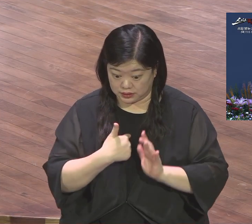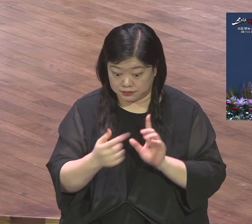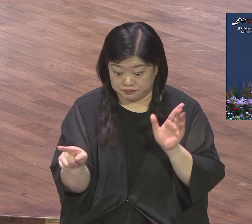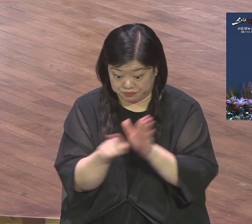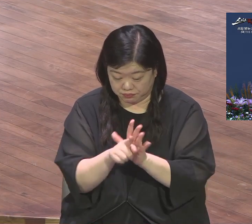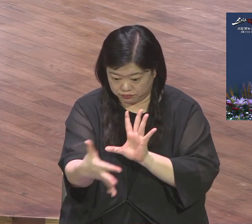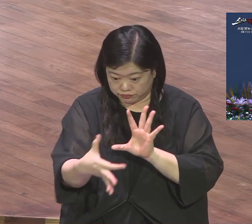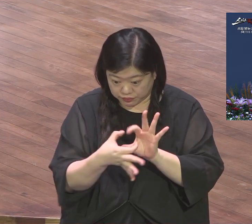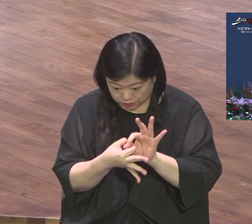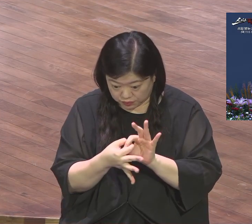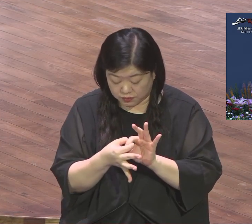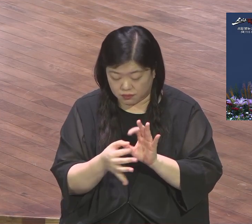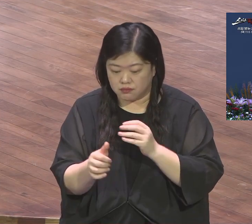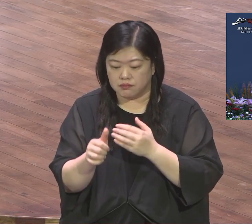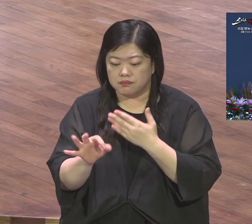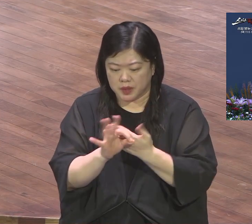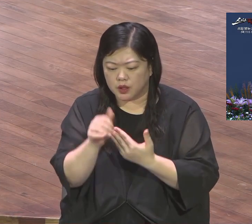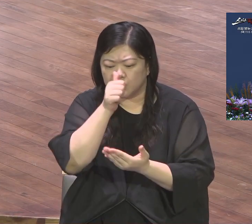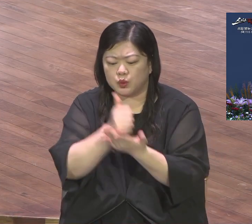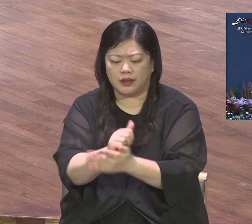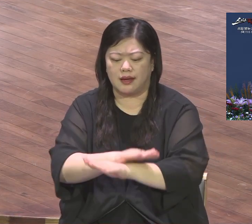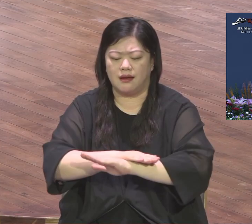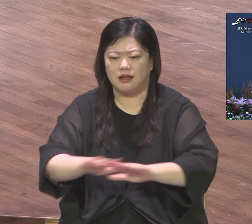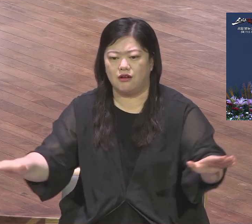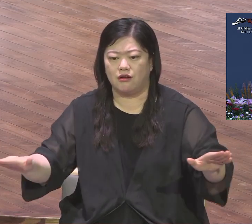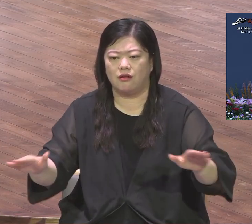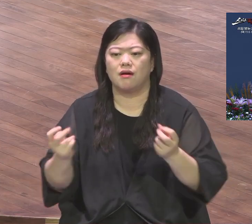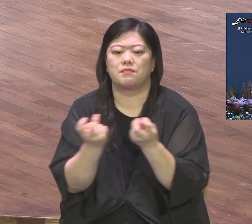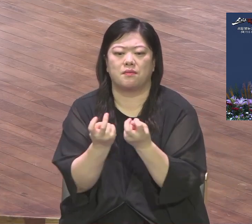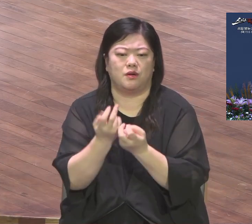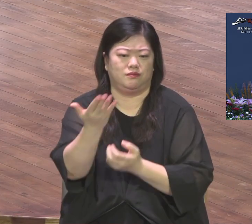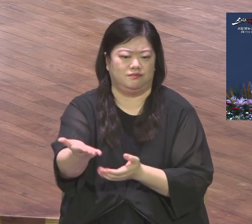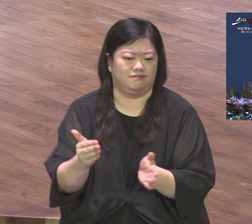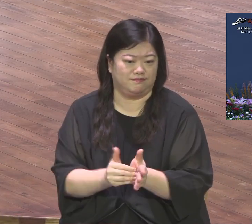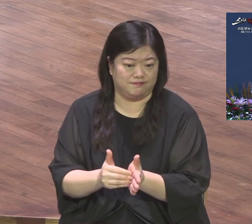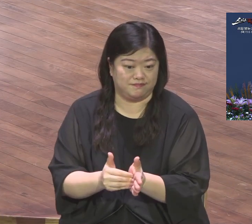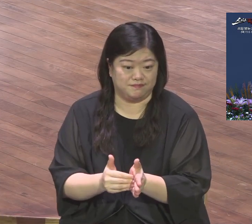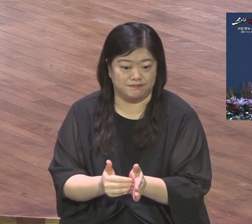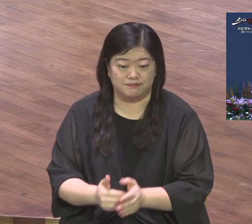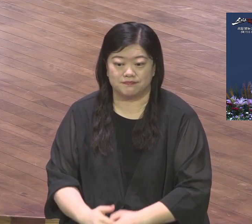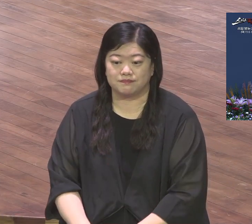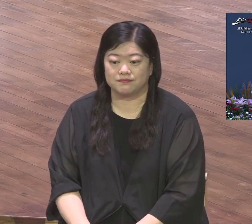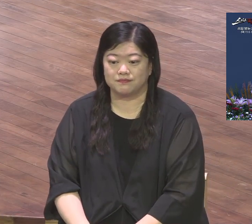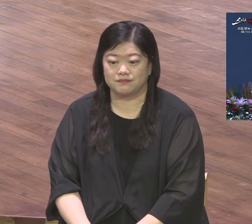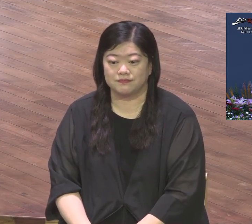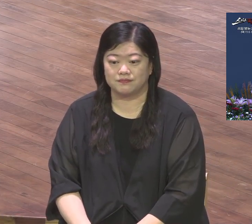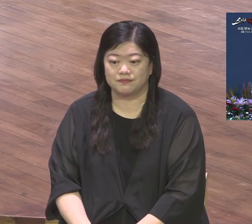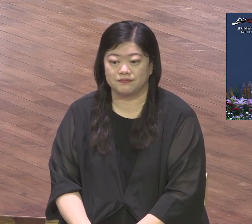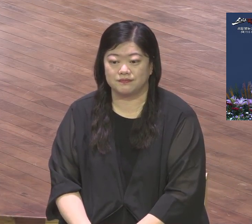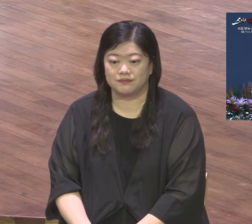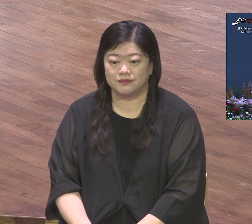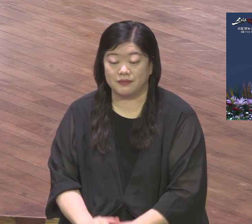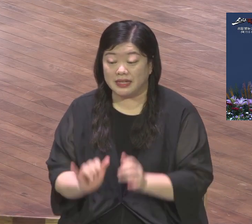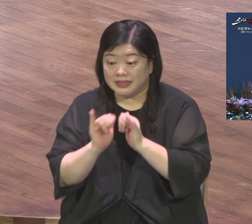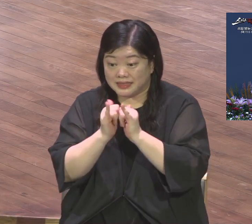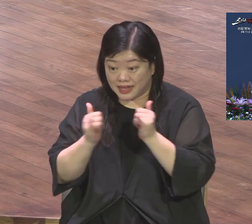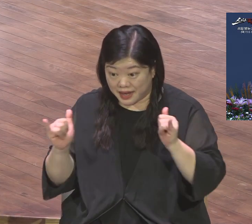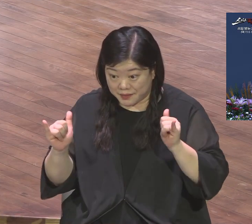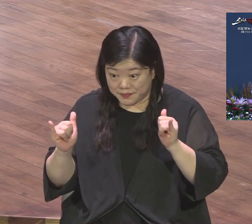문제를, 원죄, 자범죄를 해결하기 위한 방법이 십자가요. 인간이 태어나서